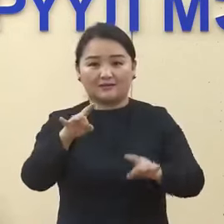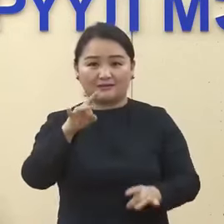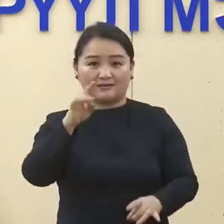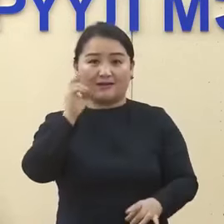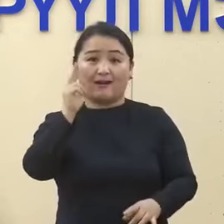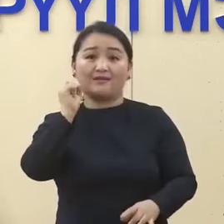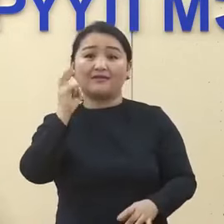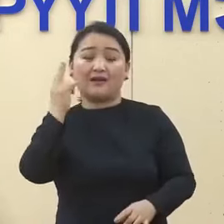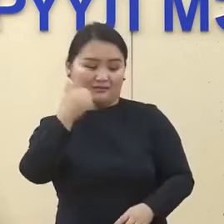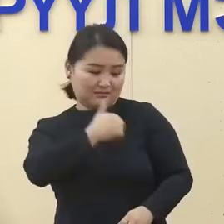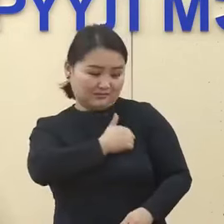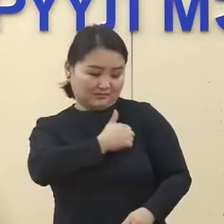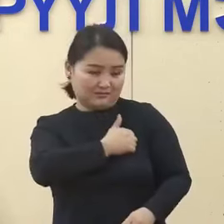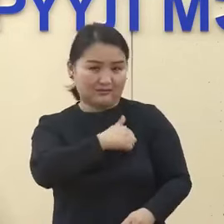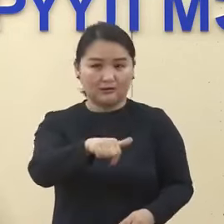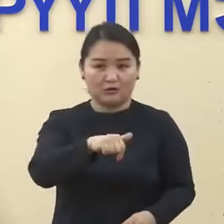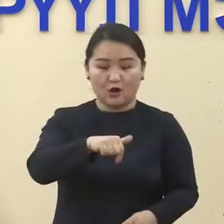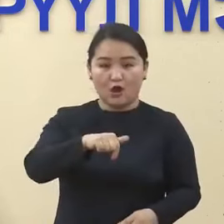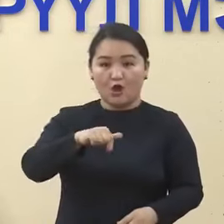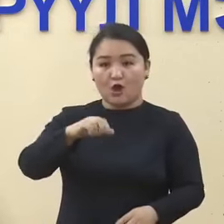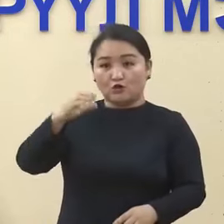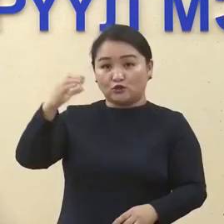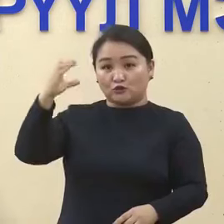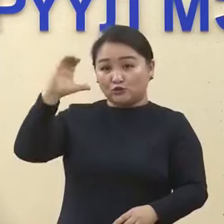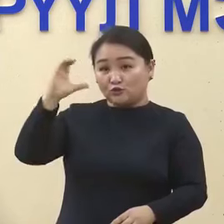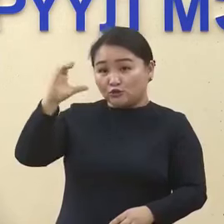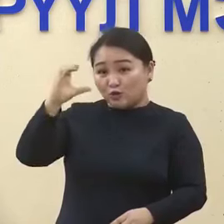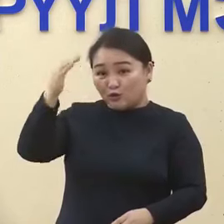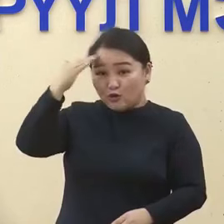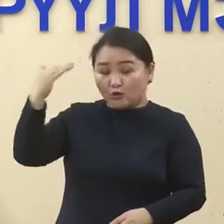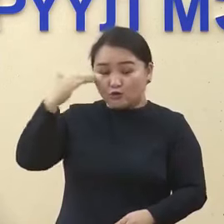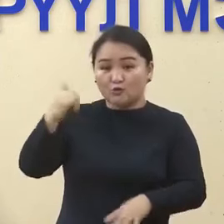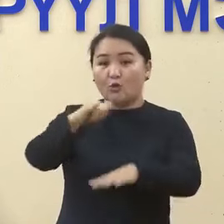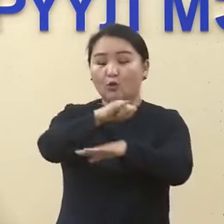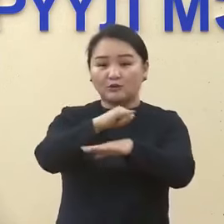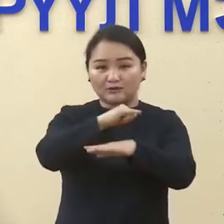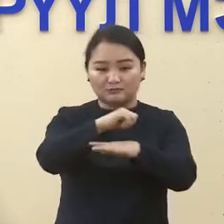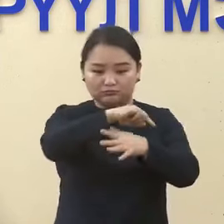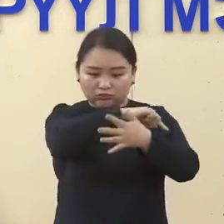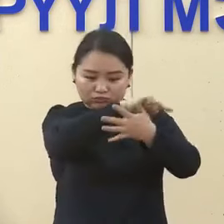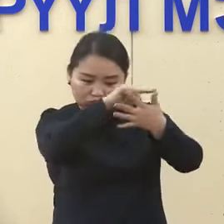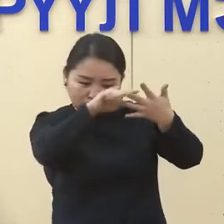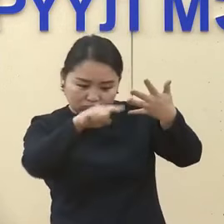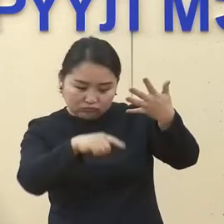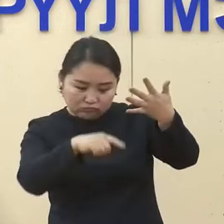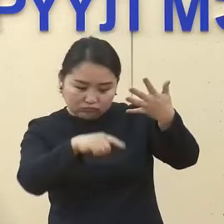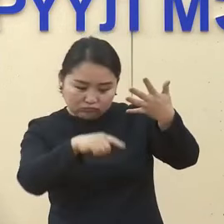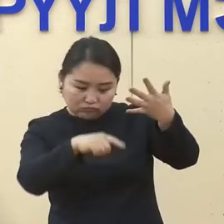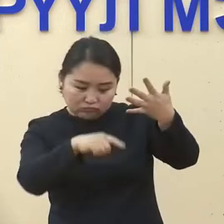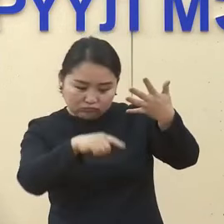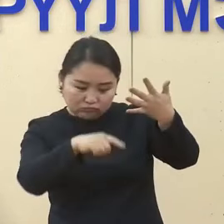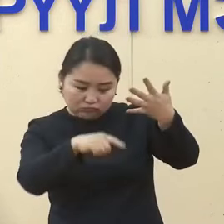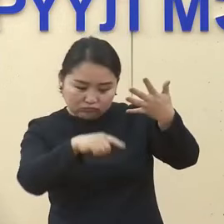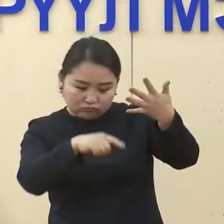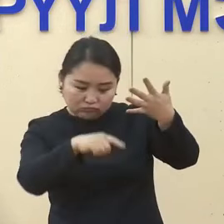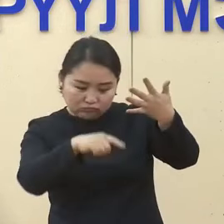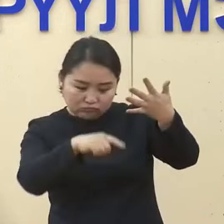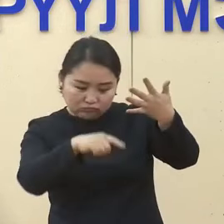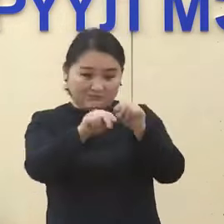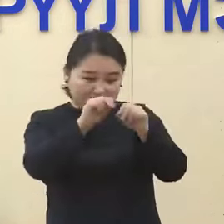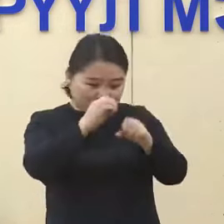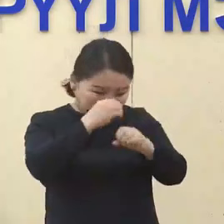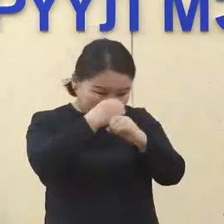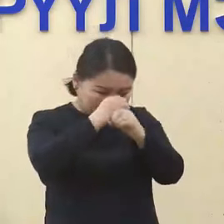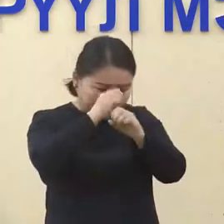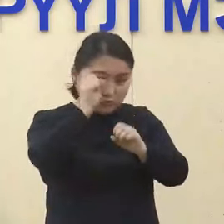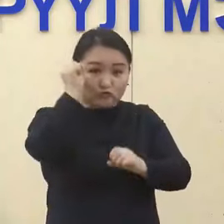улс, бүгд найрамд Солонгос улс, Америкийн нэгдсэн улс гэсэн 8 улс төрөвчлөсөн зохицуулалтын үнэлгээнд үндэслэн